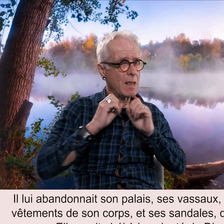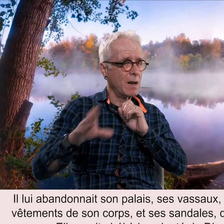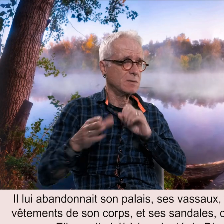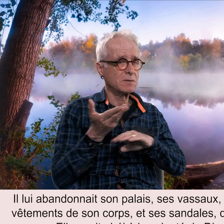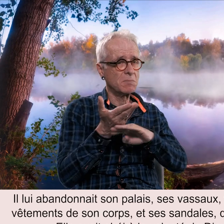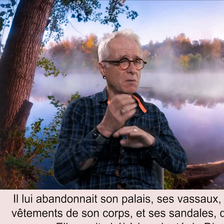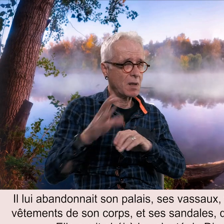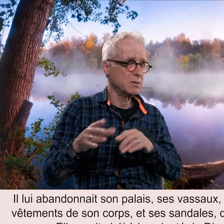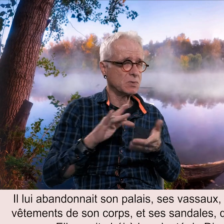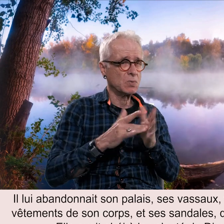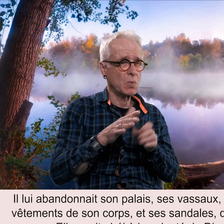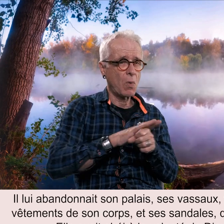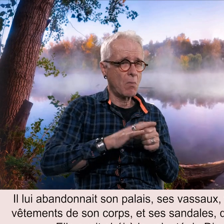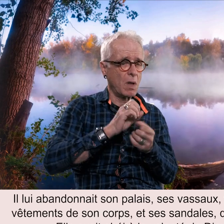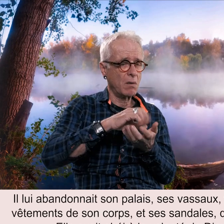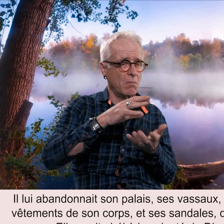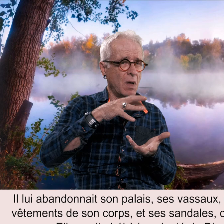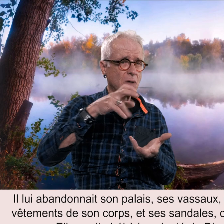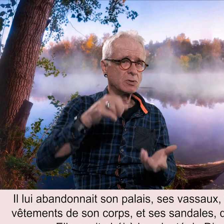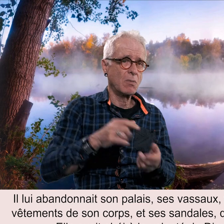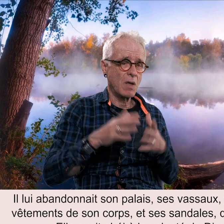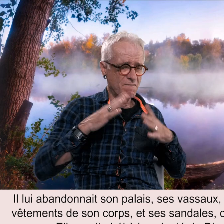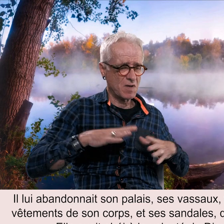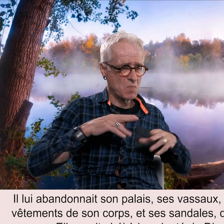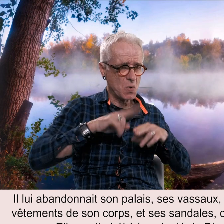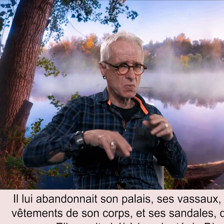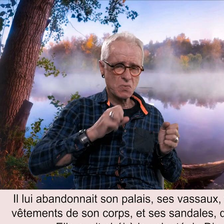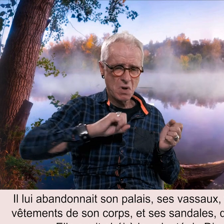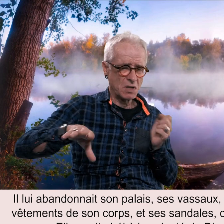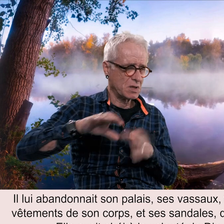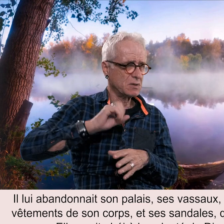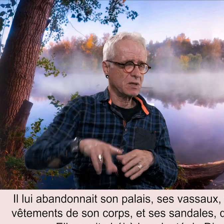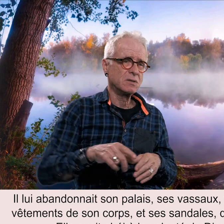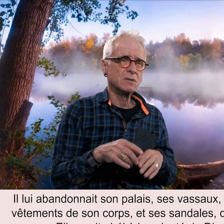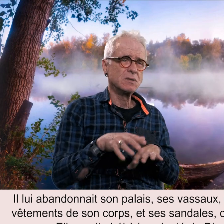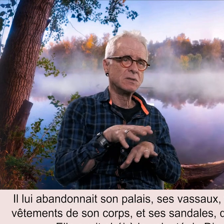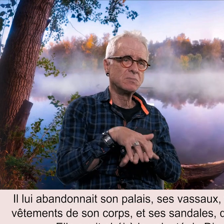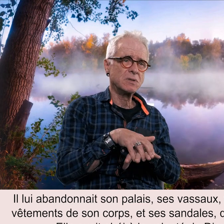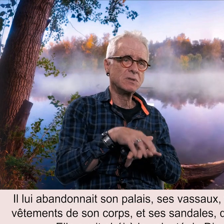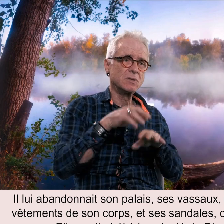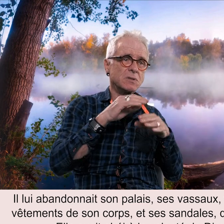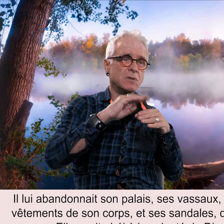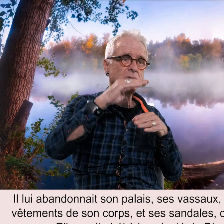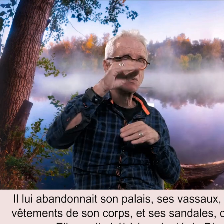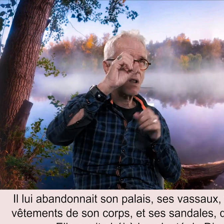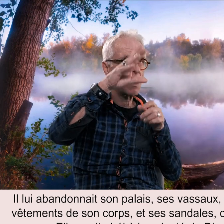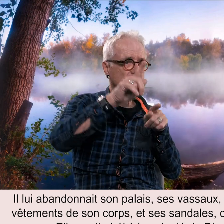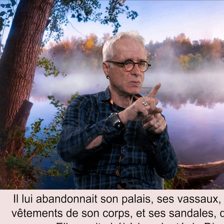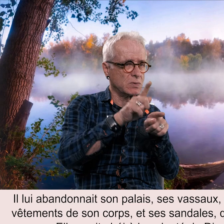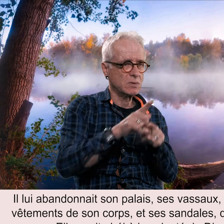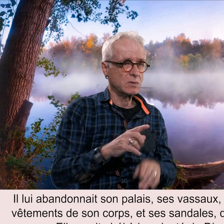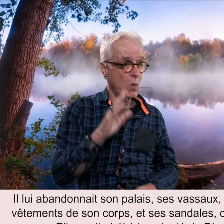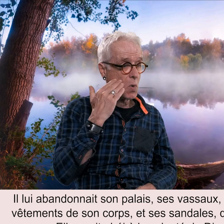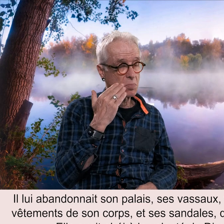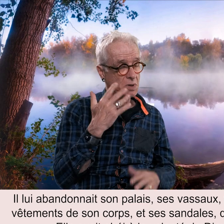vassaux, tous ses biens, sans même retenir les vêtements de son corps et ses sandales que l'on trouverait au haut de l'escalier. Elle avait